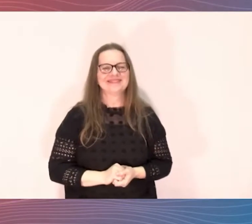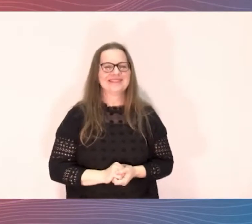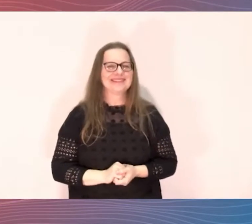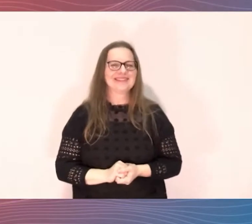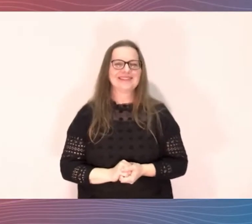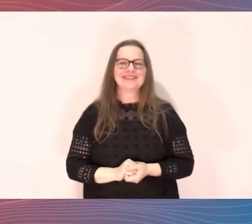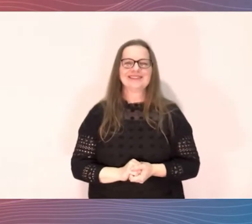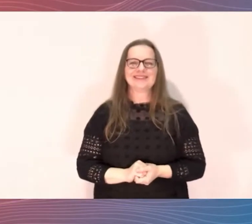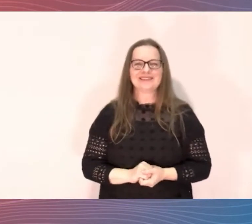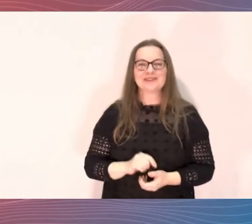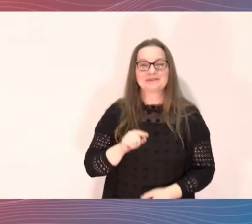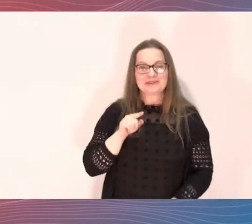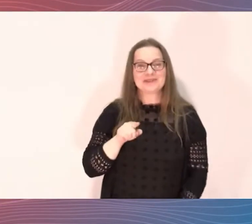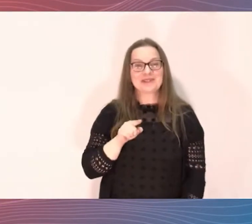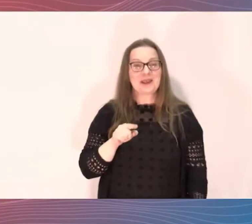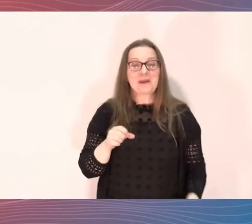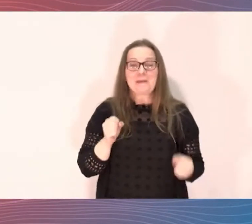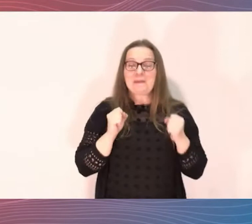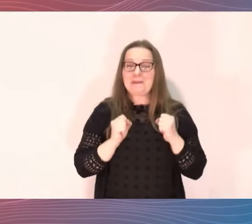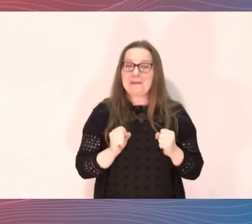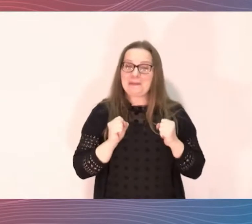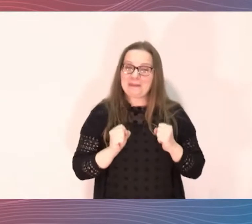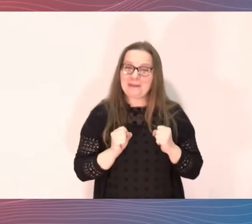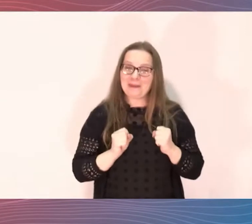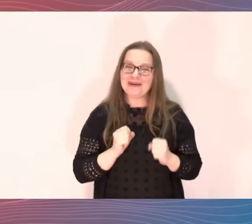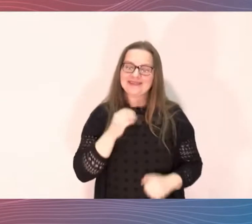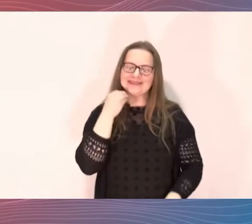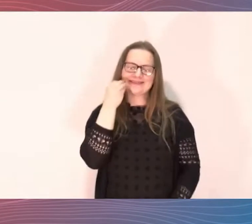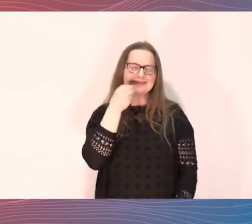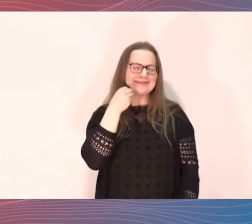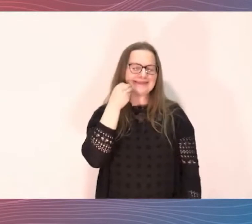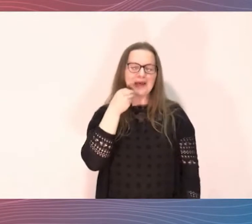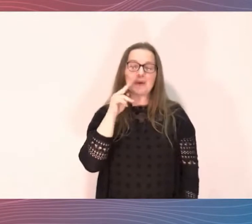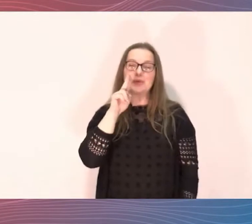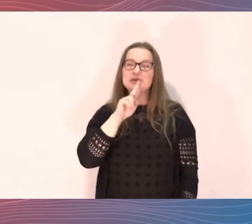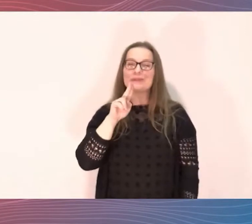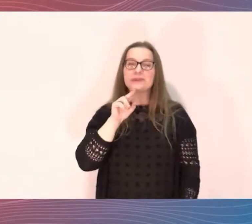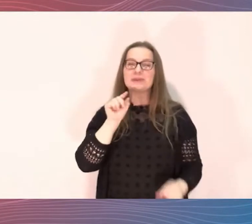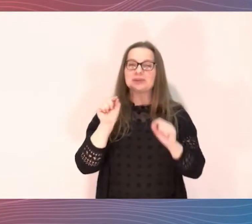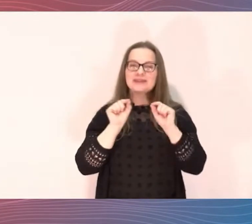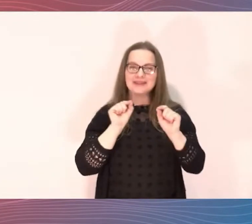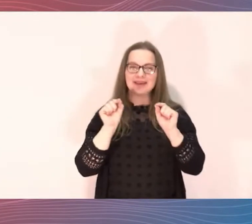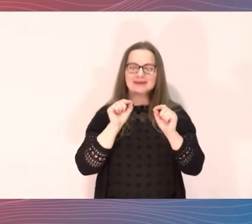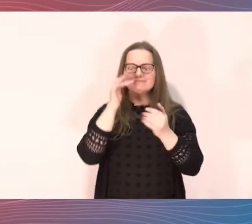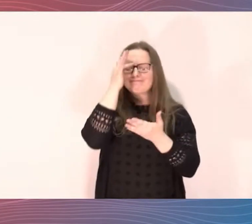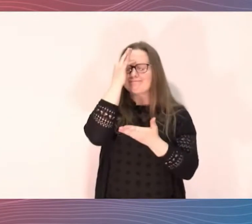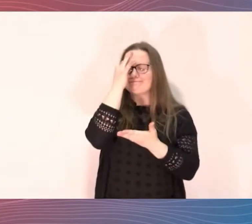Tudo isso você pode desfrutar pela fé.